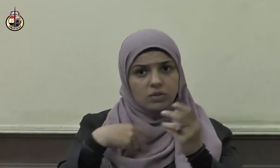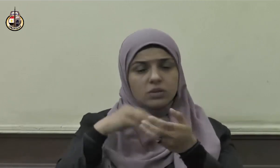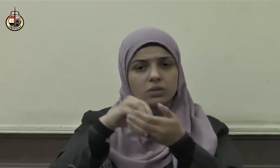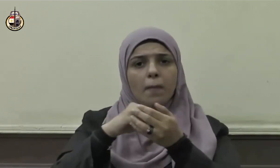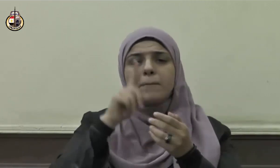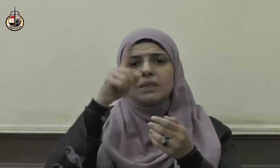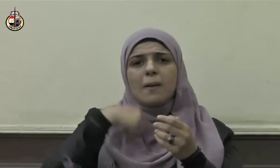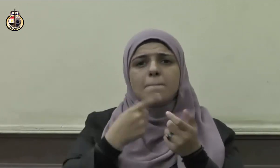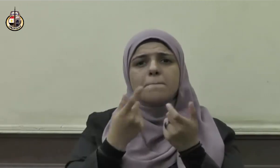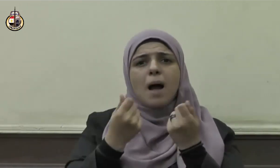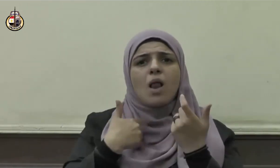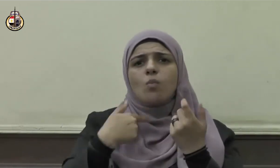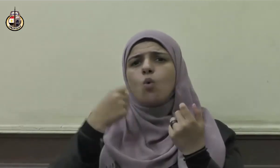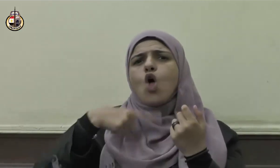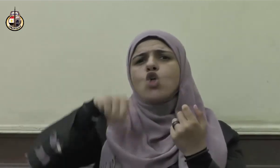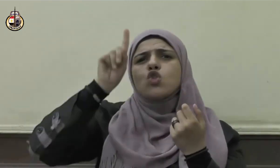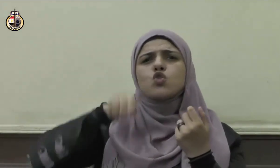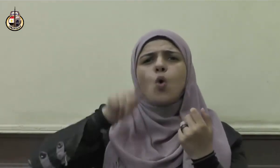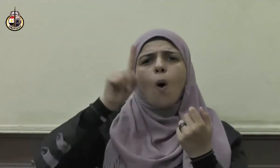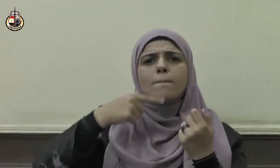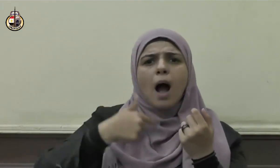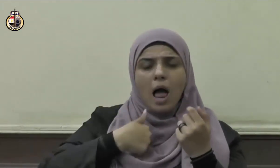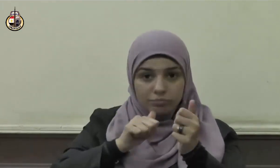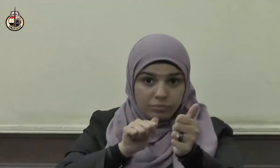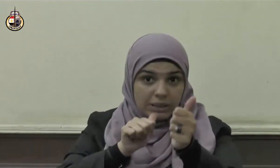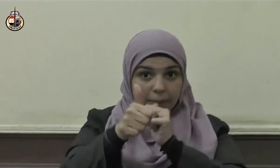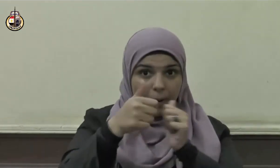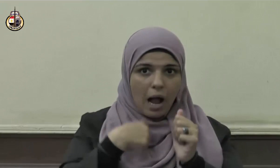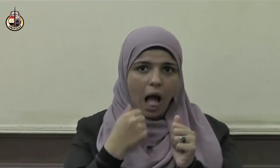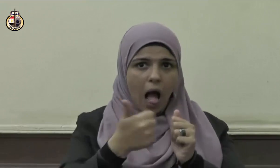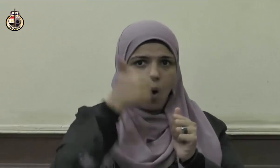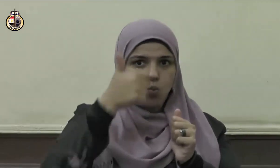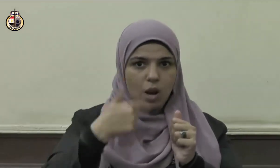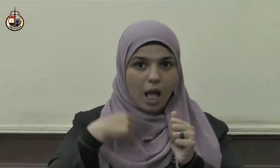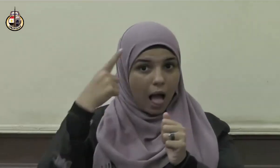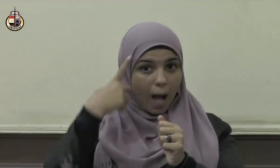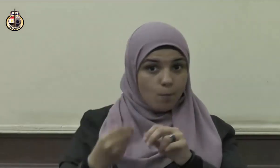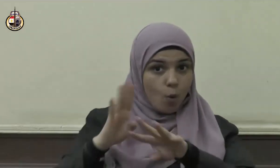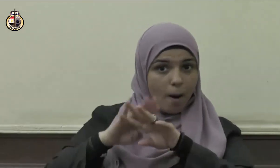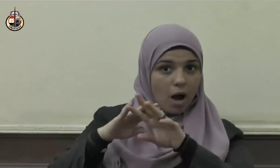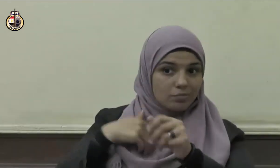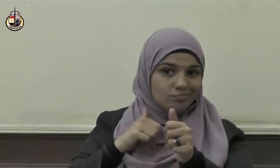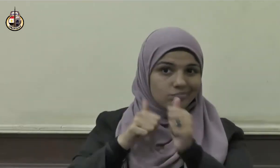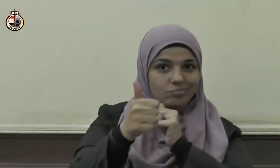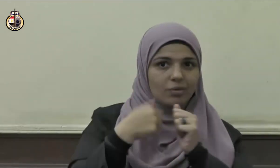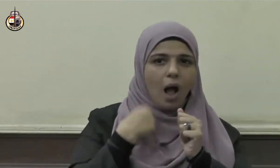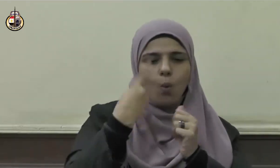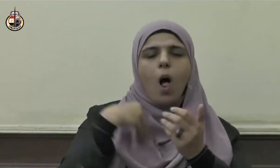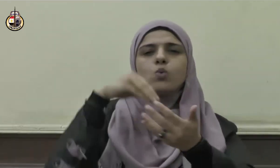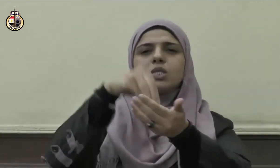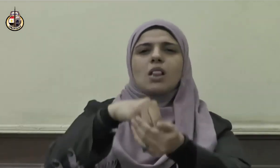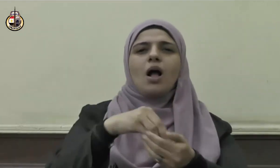قلت اليوم أسبق أبا بكر إن سبقته يوما. فجئت بنصف